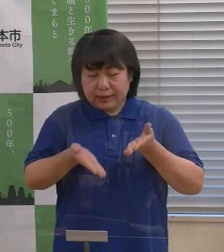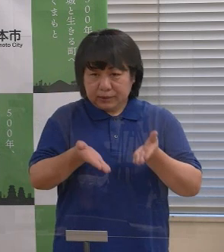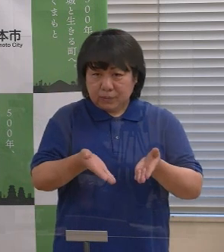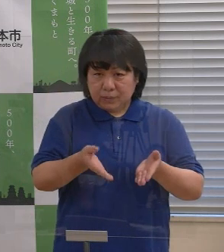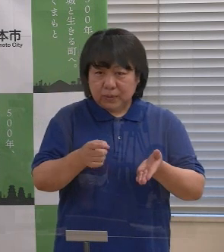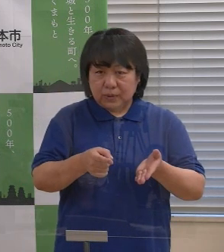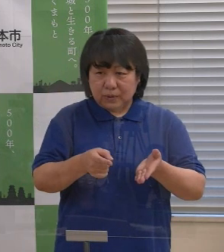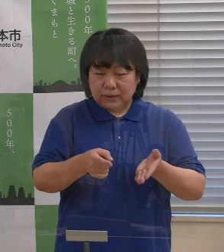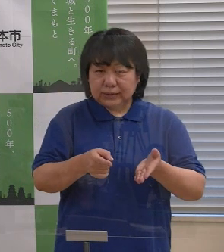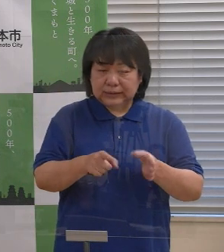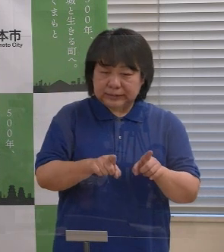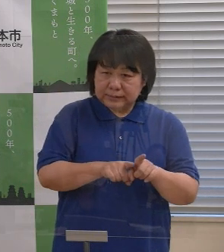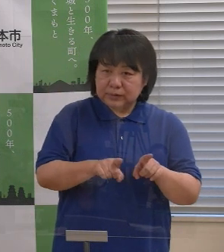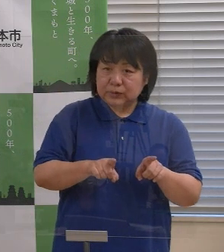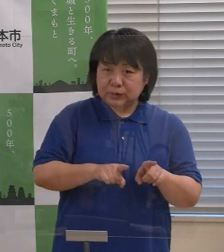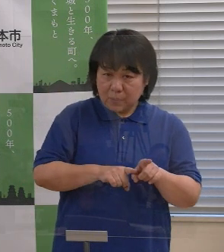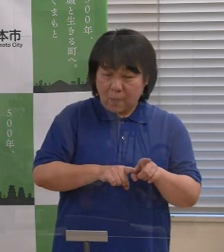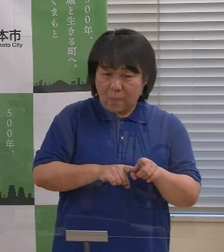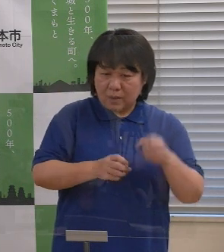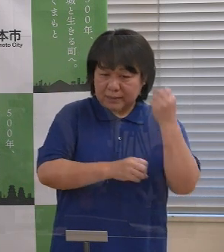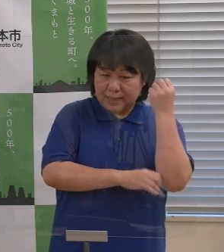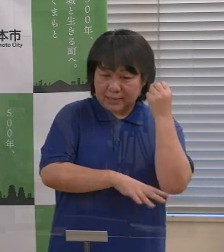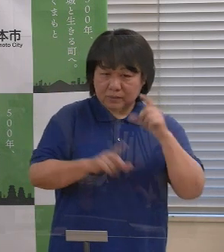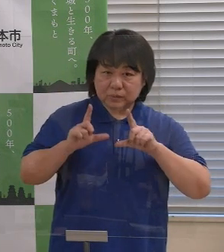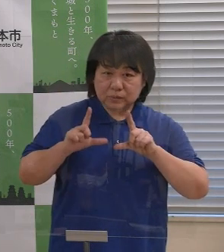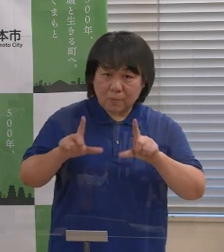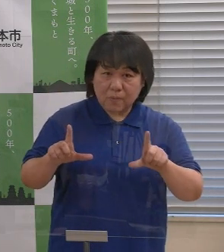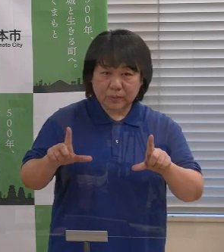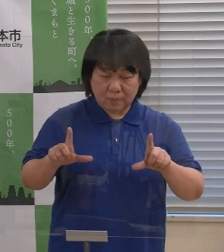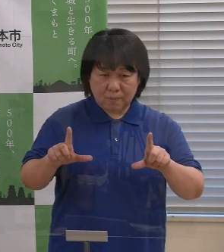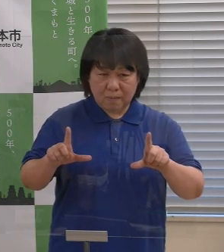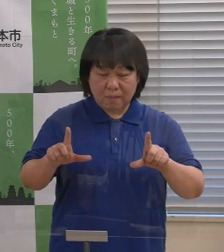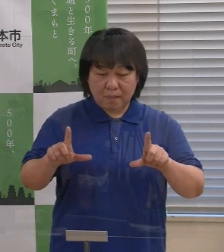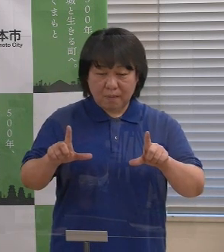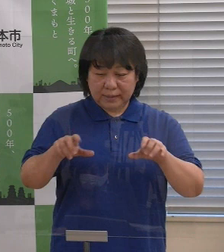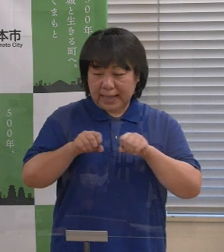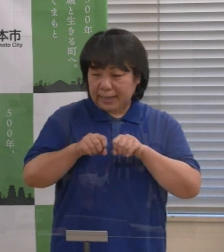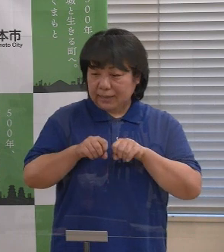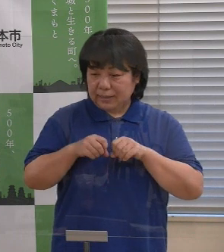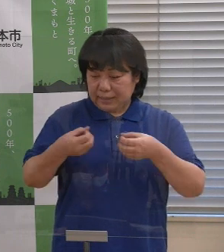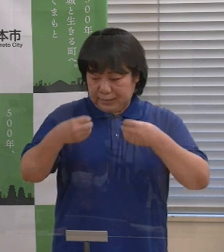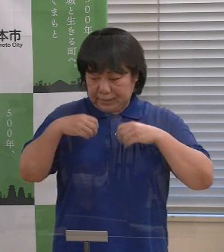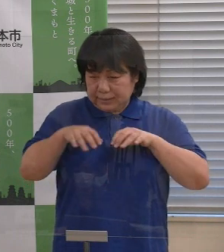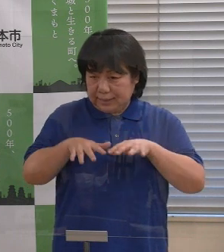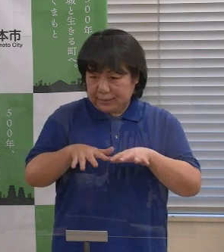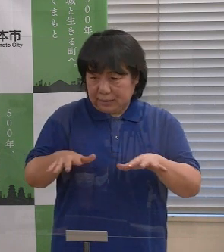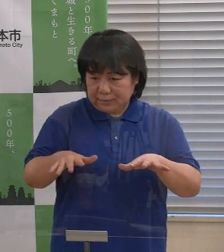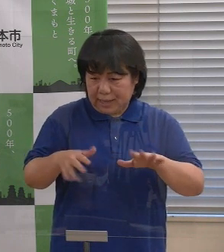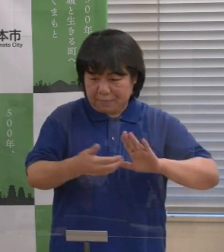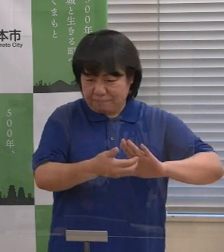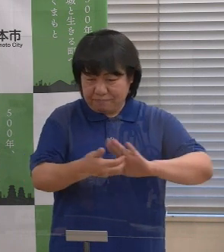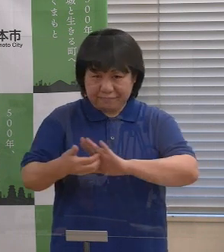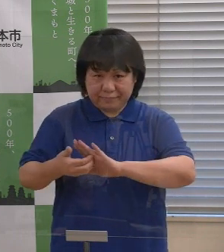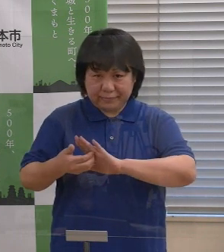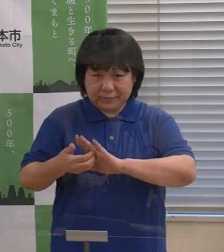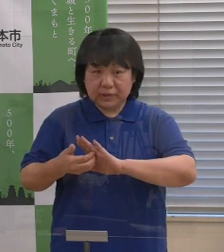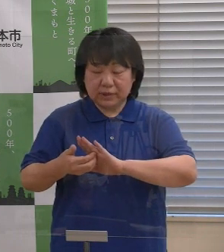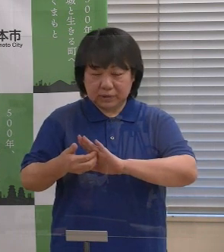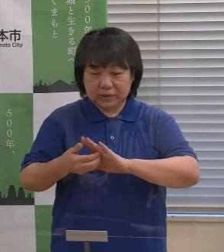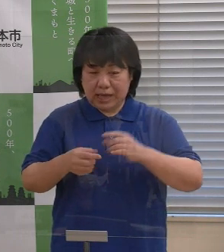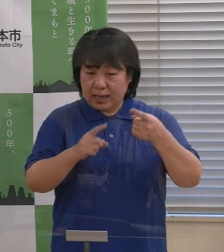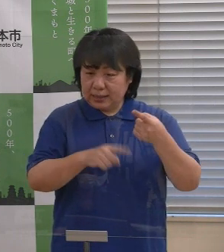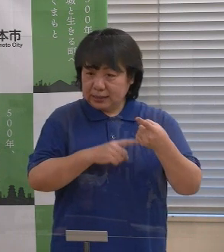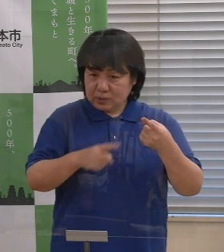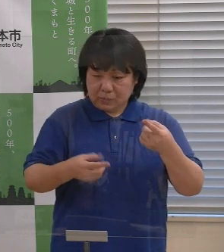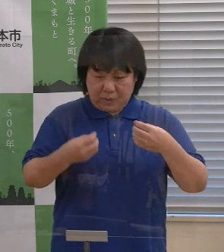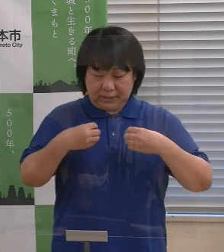はり原則公開をすること、公表することによって、感染の拡大を抑えていく、そして一人でもですね、感染をし